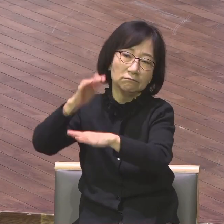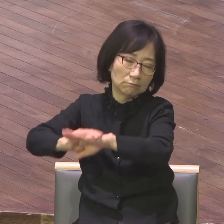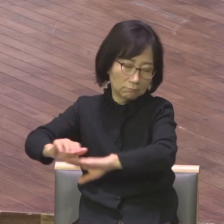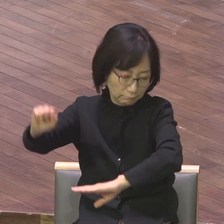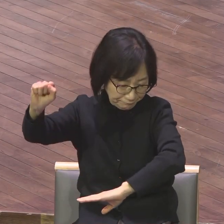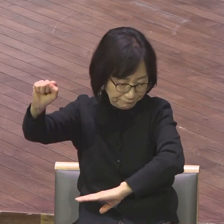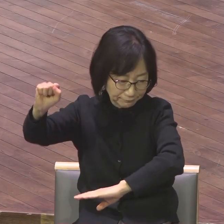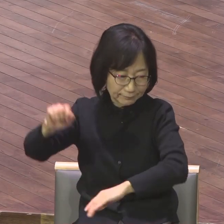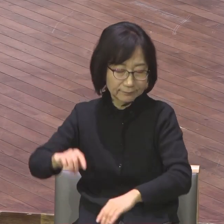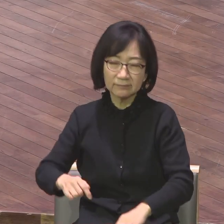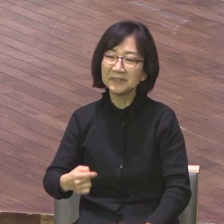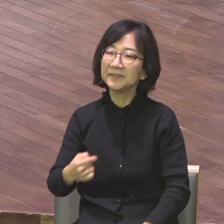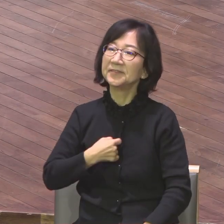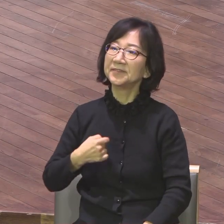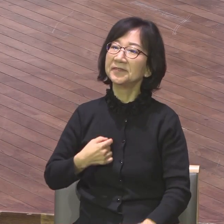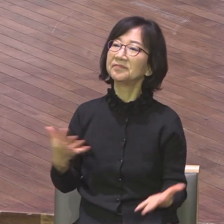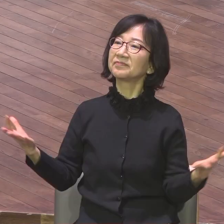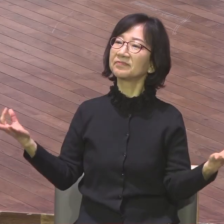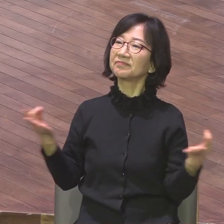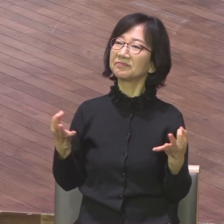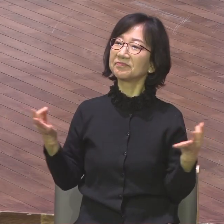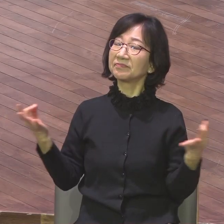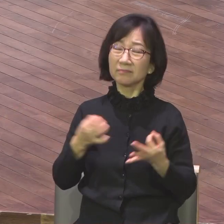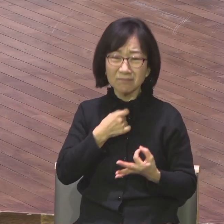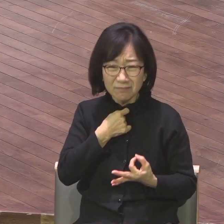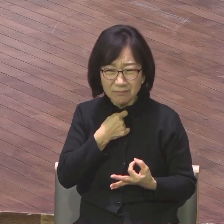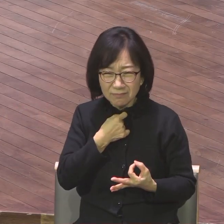자기가 높아지려니까.